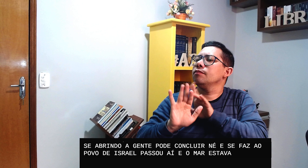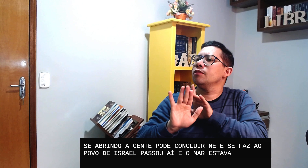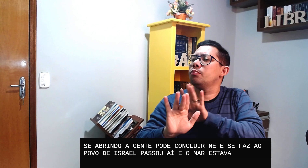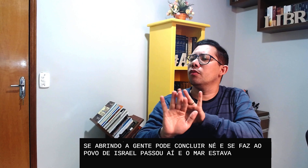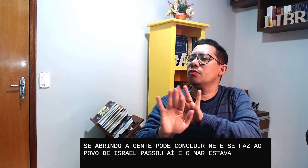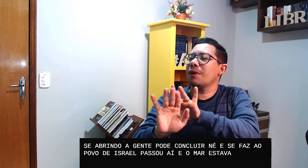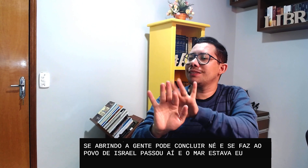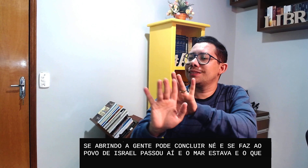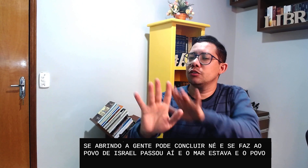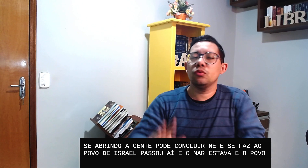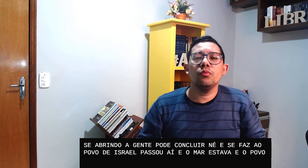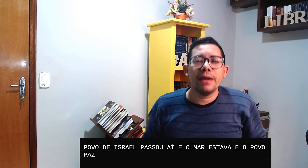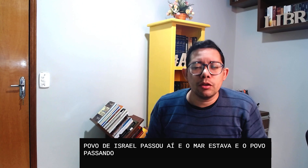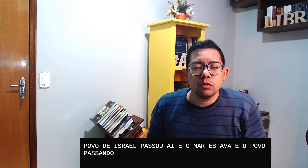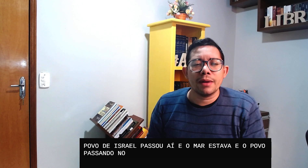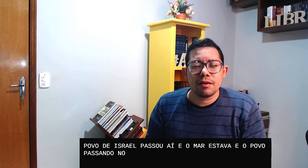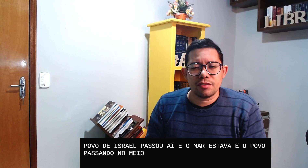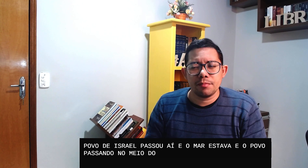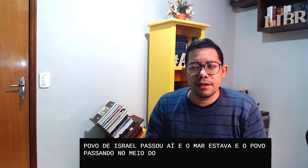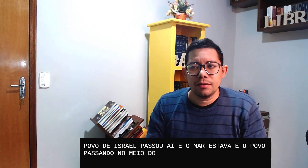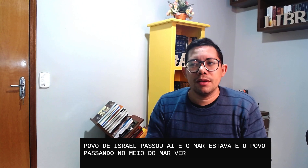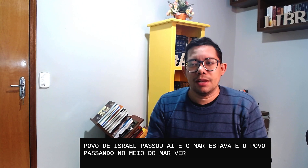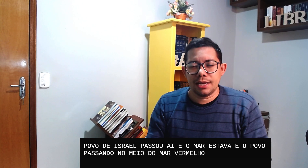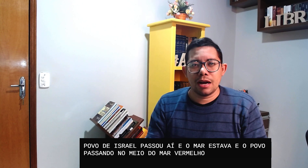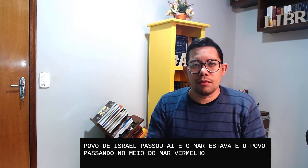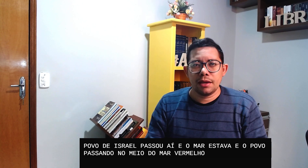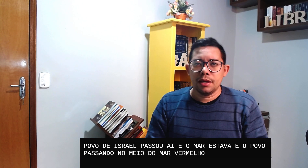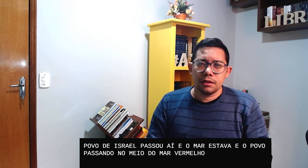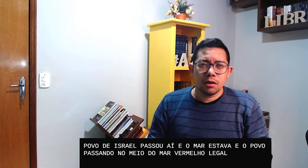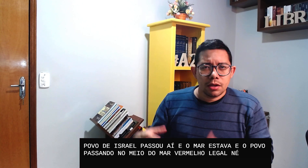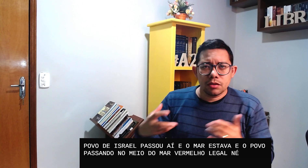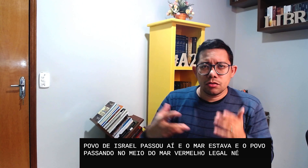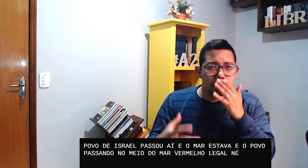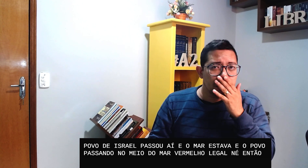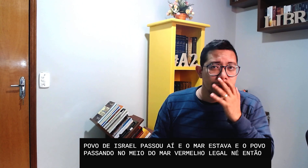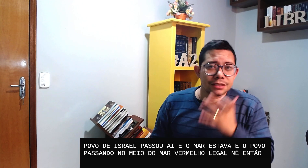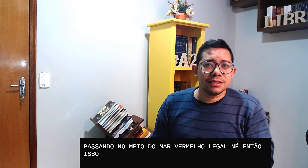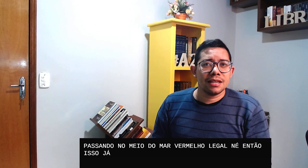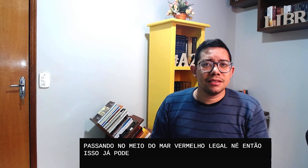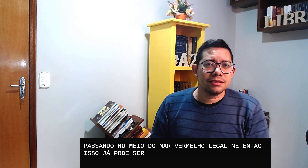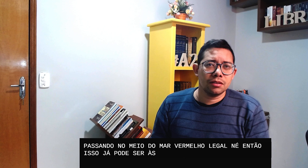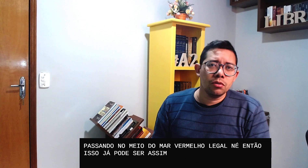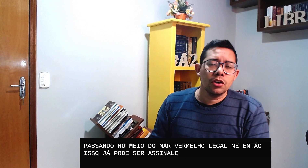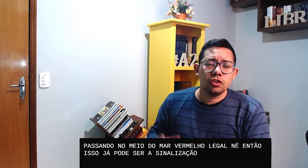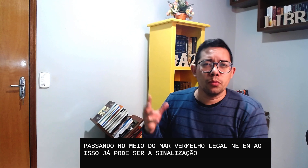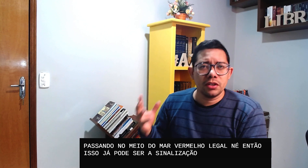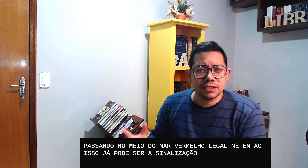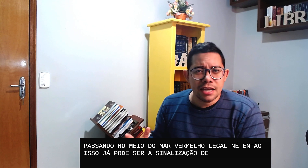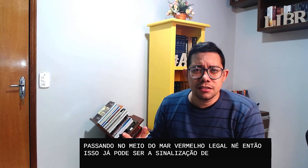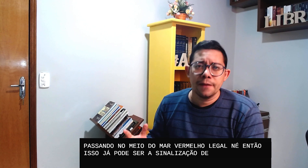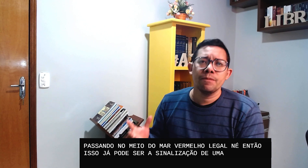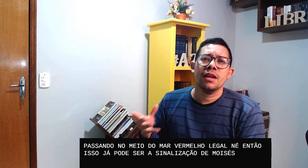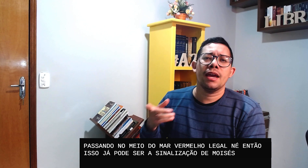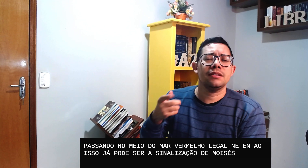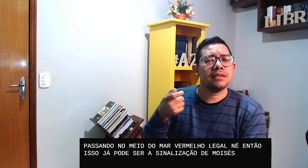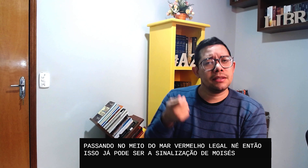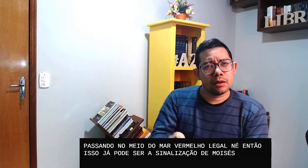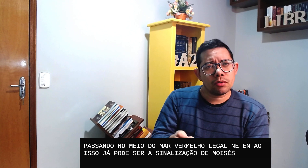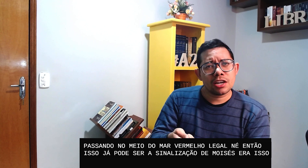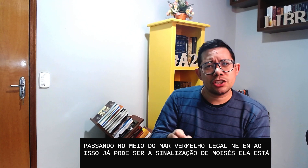o povo passando no meio do Mar Vermelho. Legal, né? Então isso já pode ser a sinalização de Moisés. estendendo o